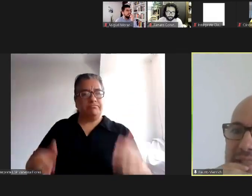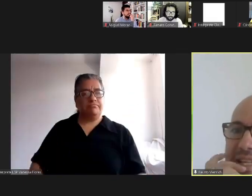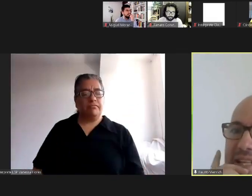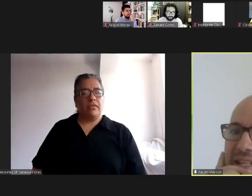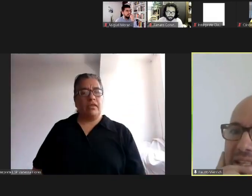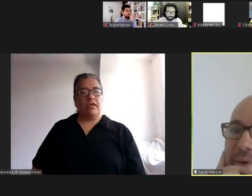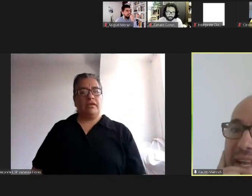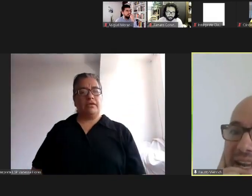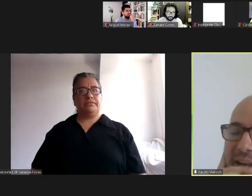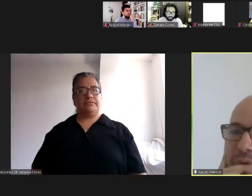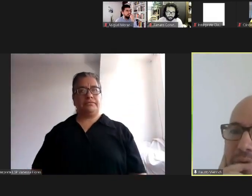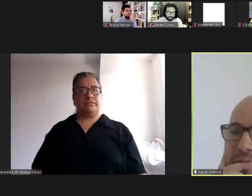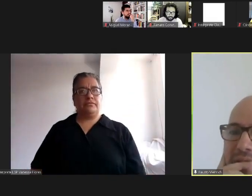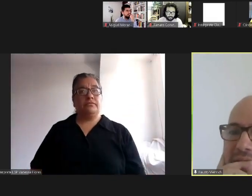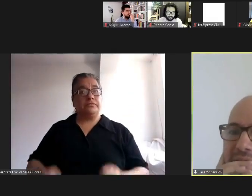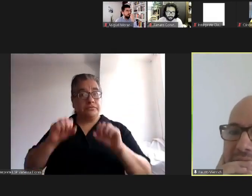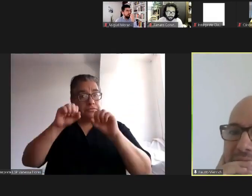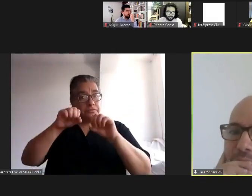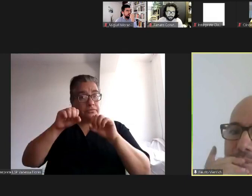es llevar a cabo